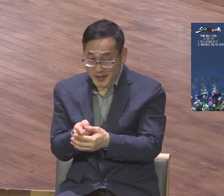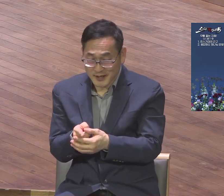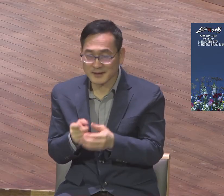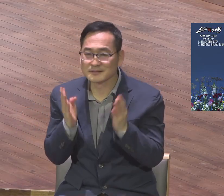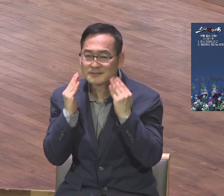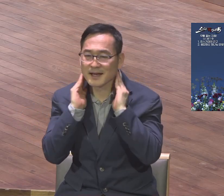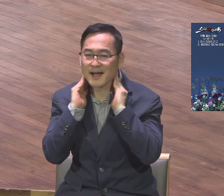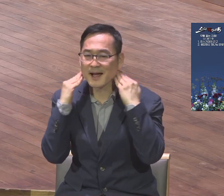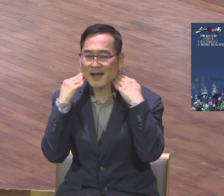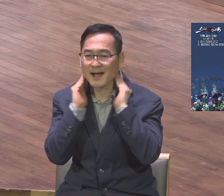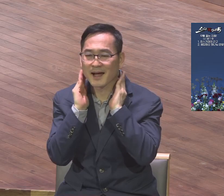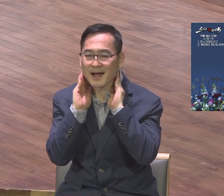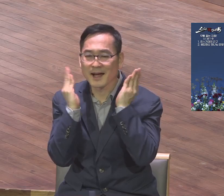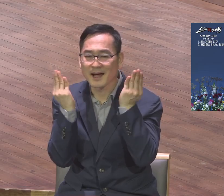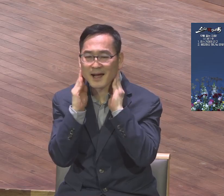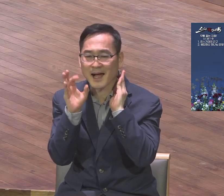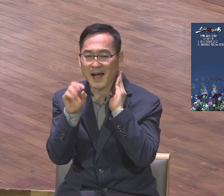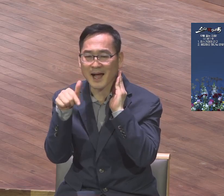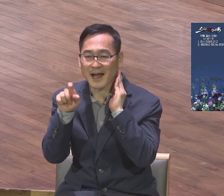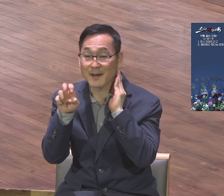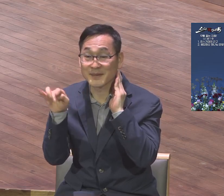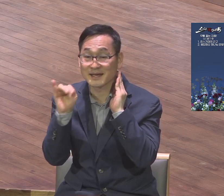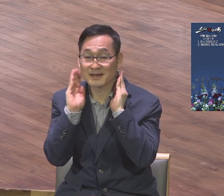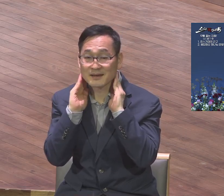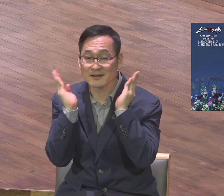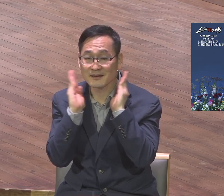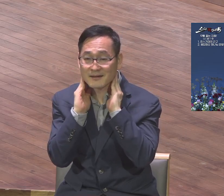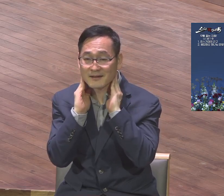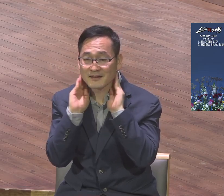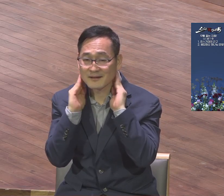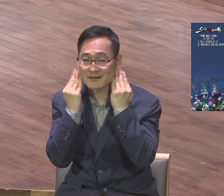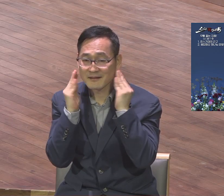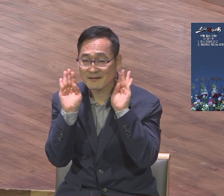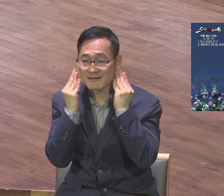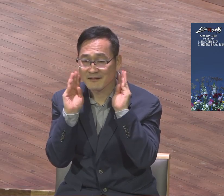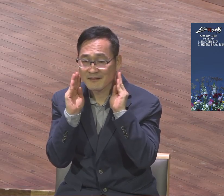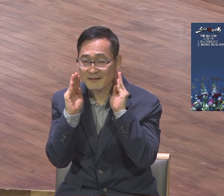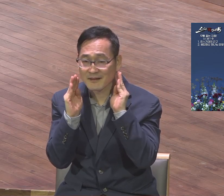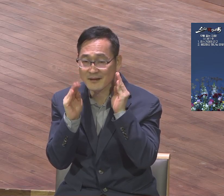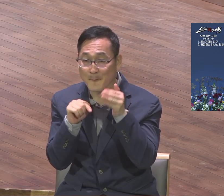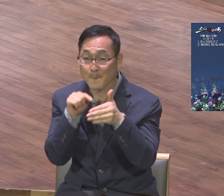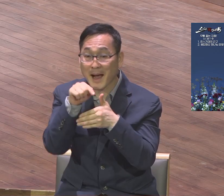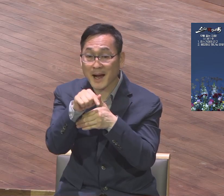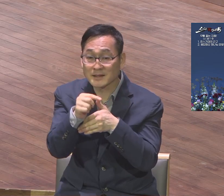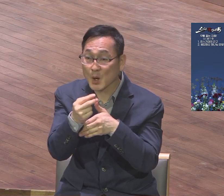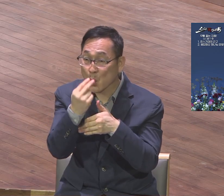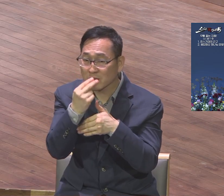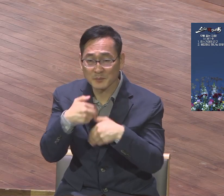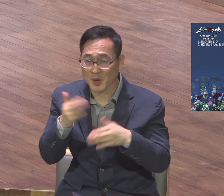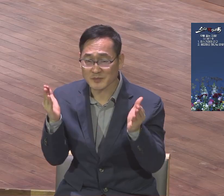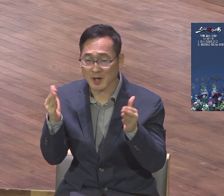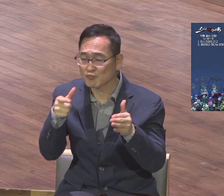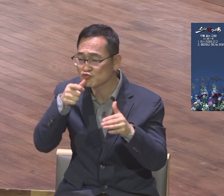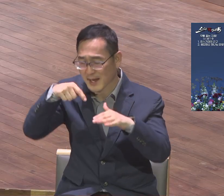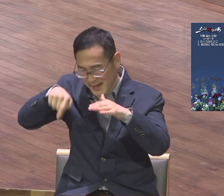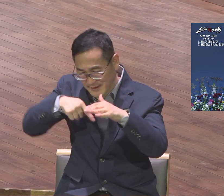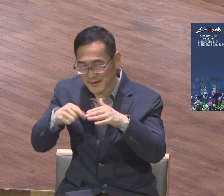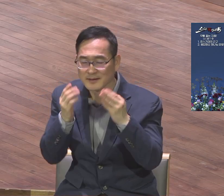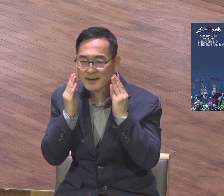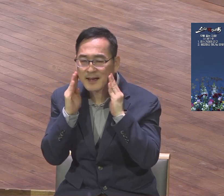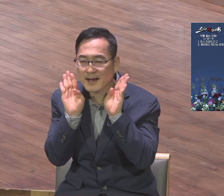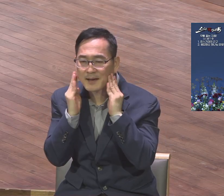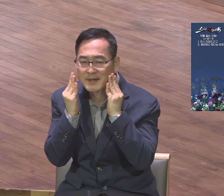아가미로 호흡을 하기 때문에 뭐 물 밖으로 나와서 공기 마실 필요가 없잖아요. 그런데